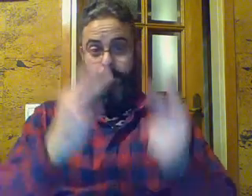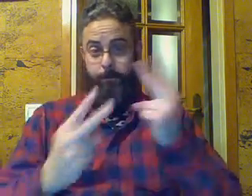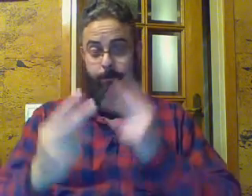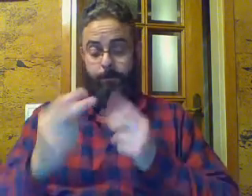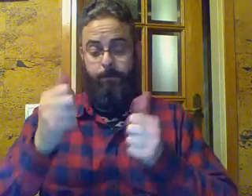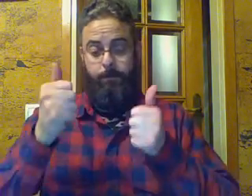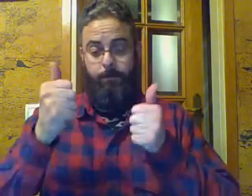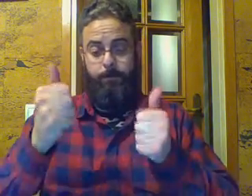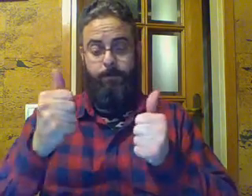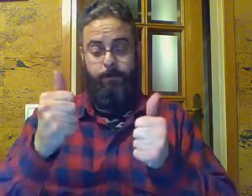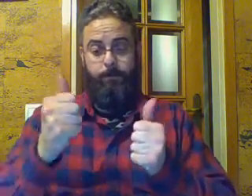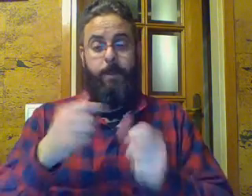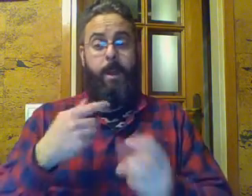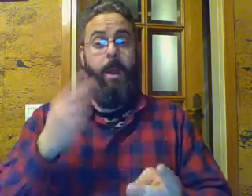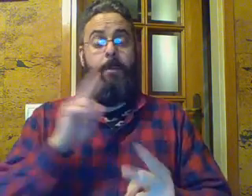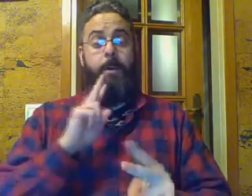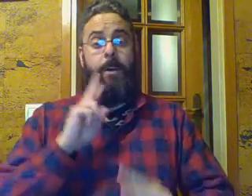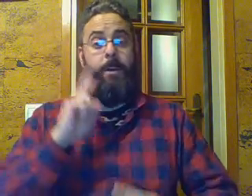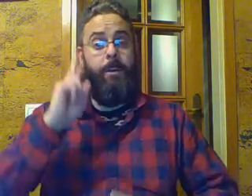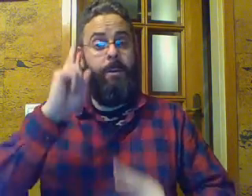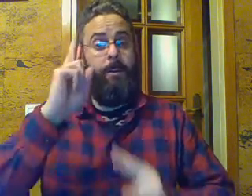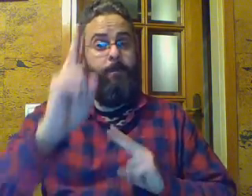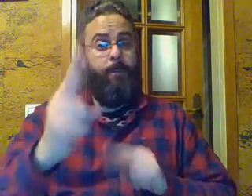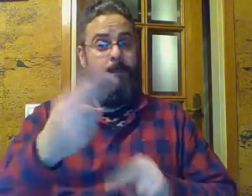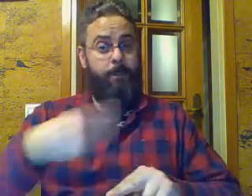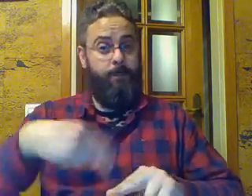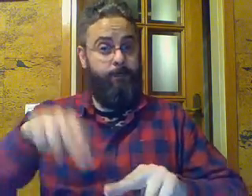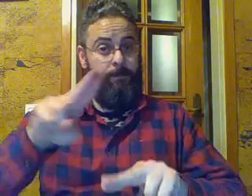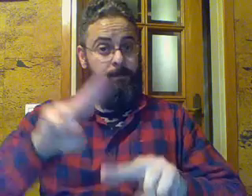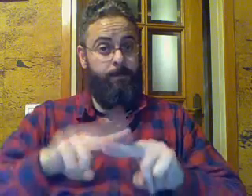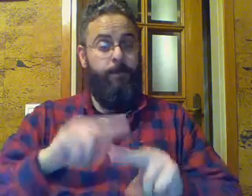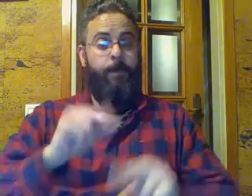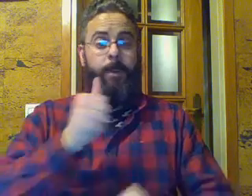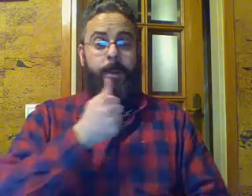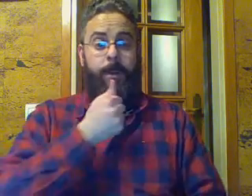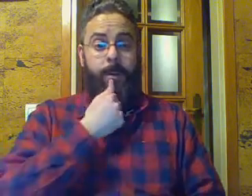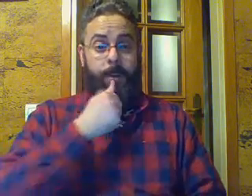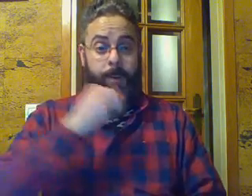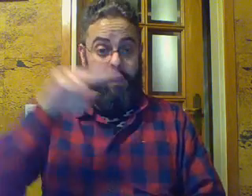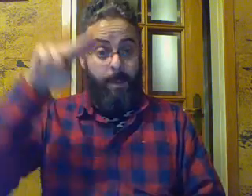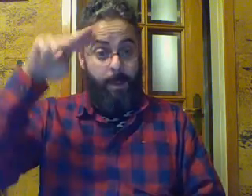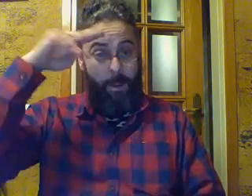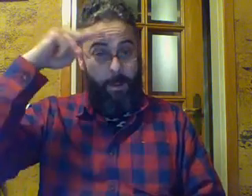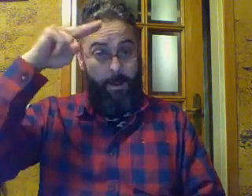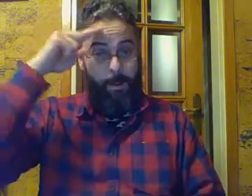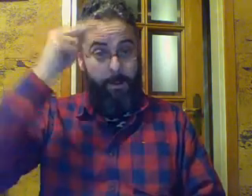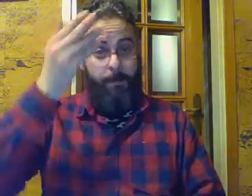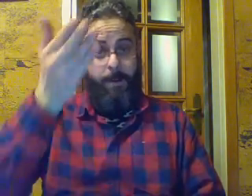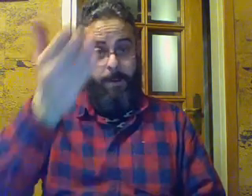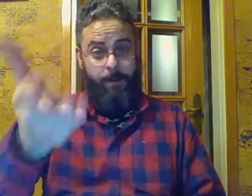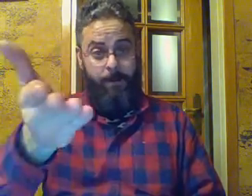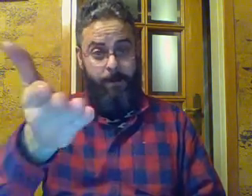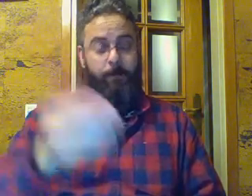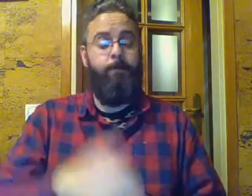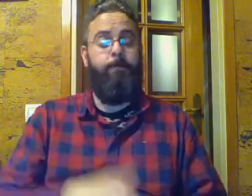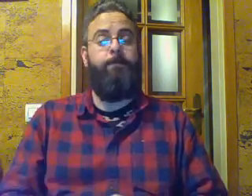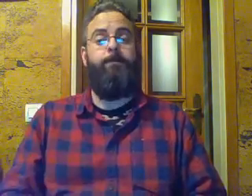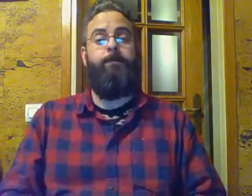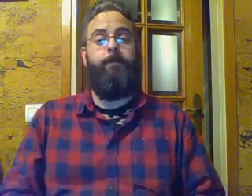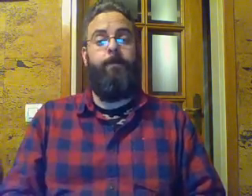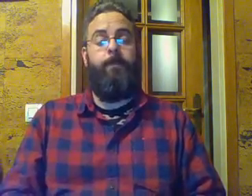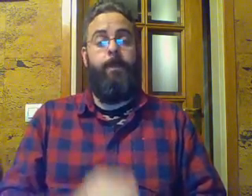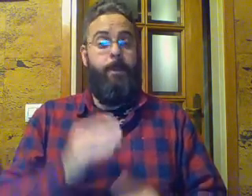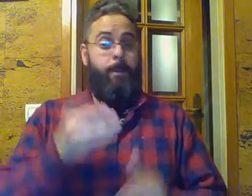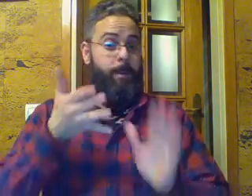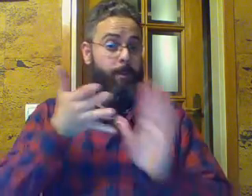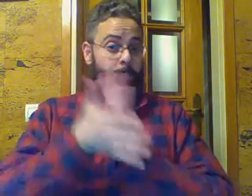Vale, lleva un buen club en este partido porque ha arrancado arriba junto a Inter City, mucho recorrido, mucho recorrido.